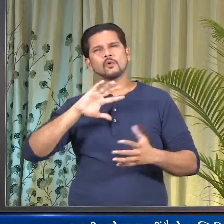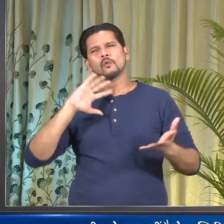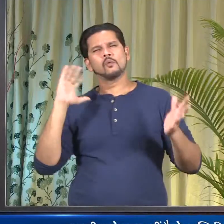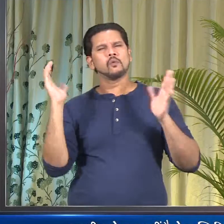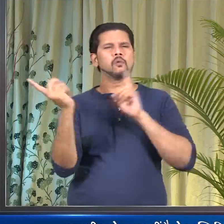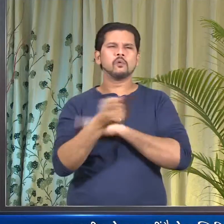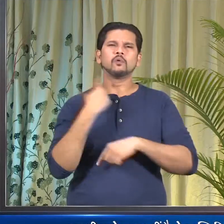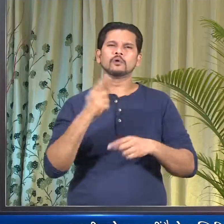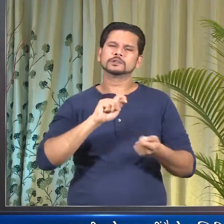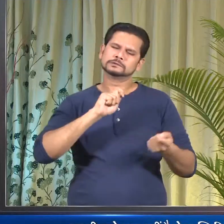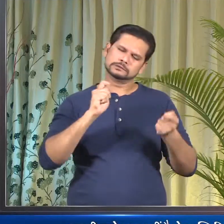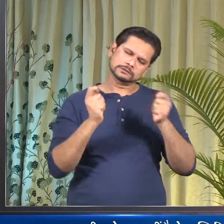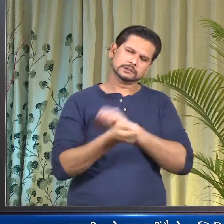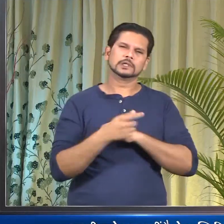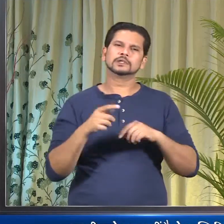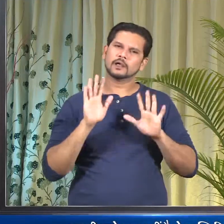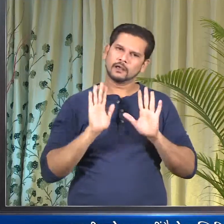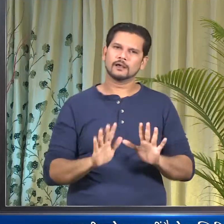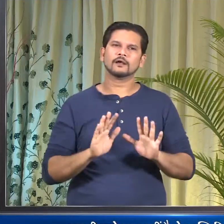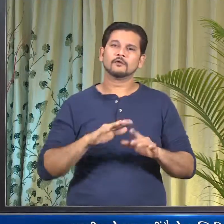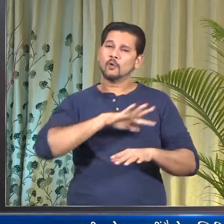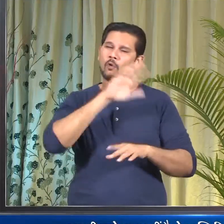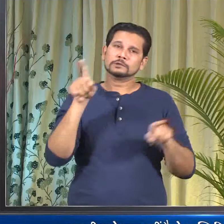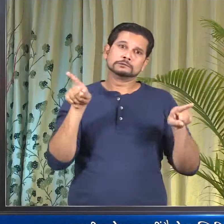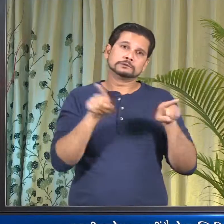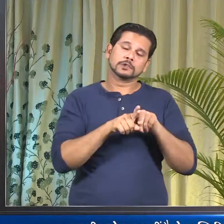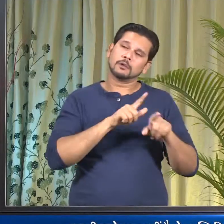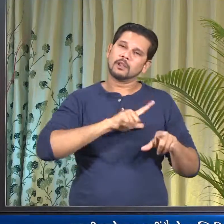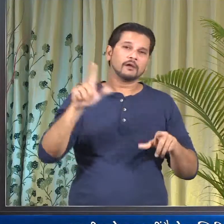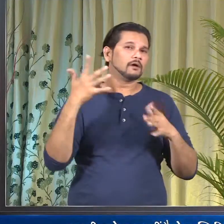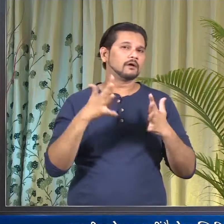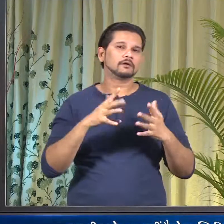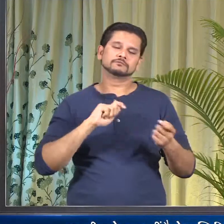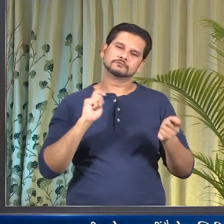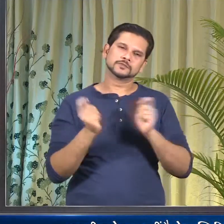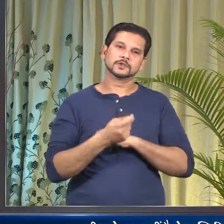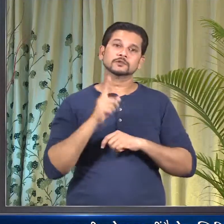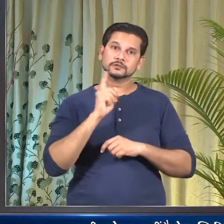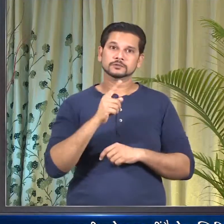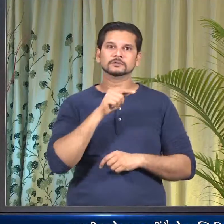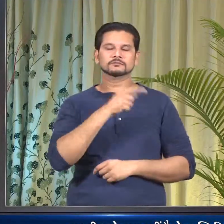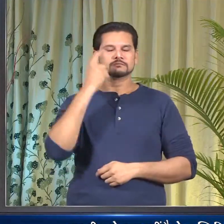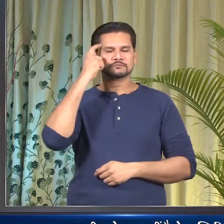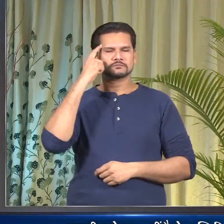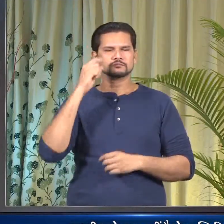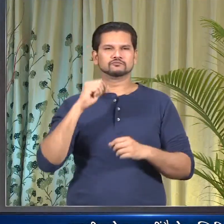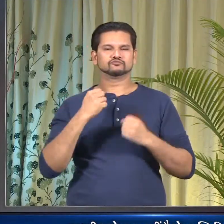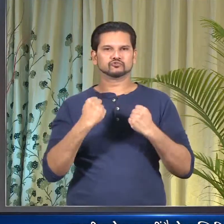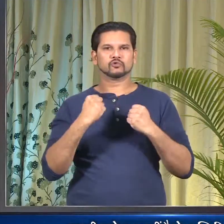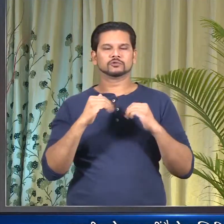शील है कुछ भी रहने वाला नहीं है तो हर इस्तथी में मन इस्तिर रहता है और हम